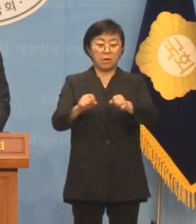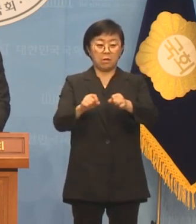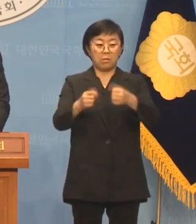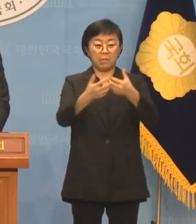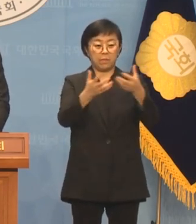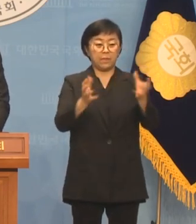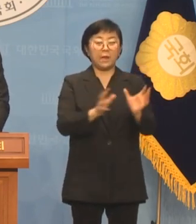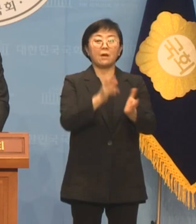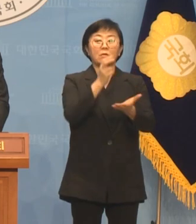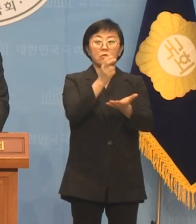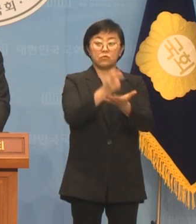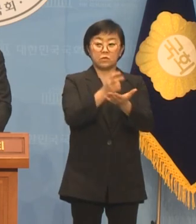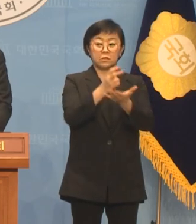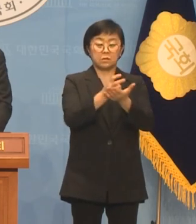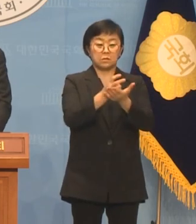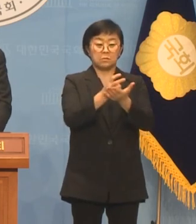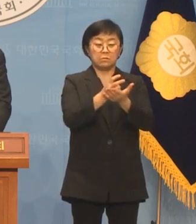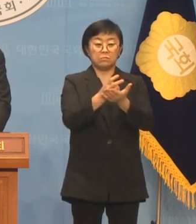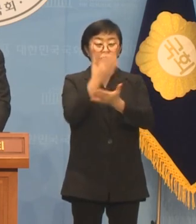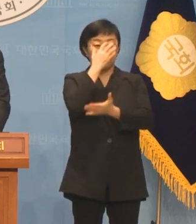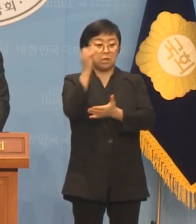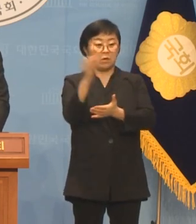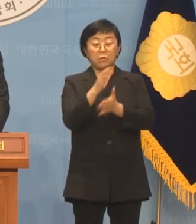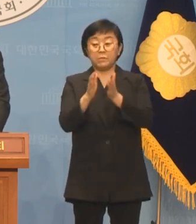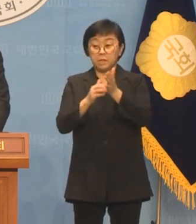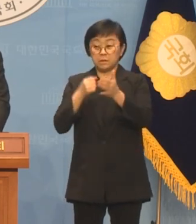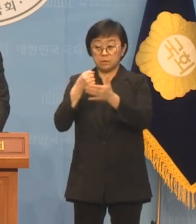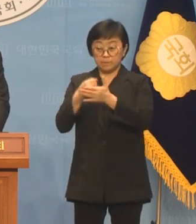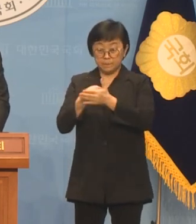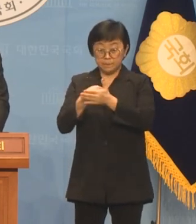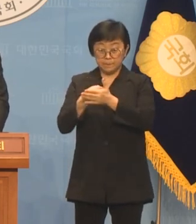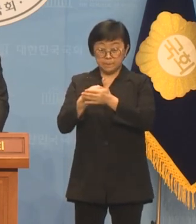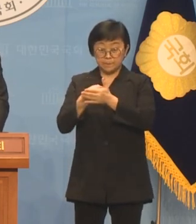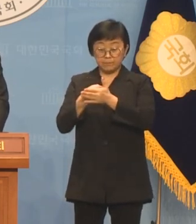특별당규를 무시하고 밀실 결정을 하고 그리고